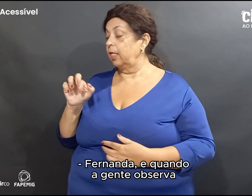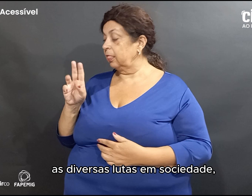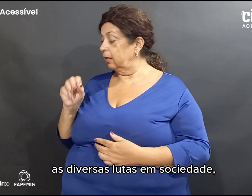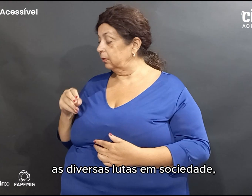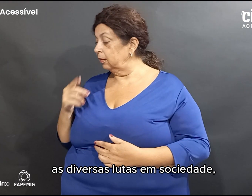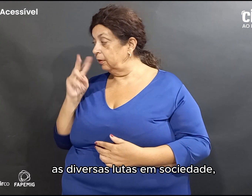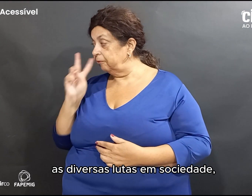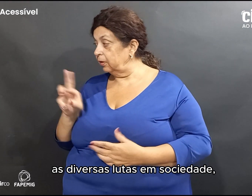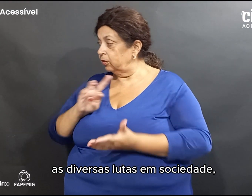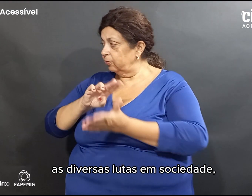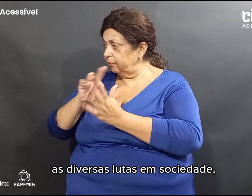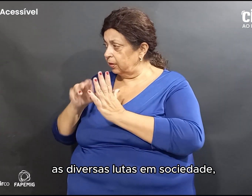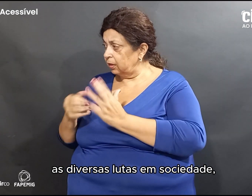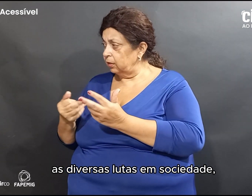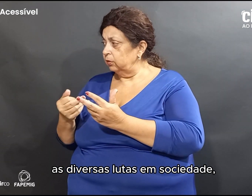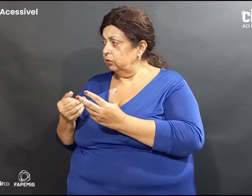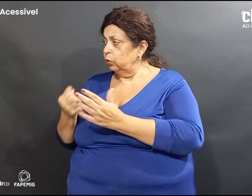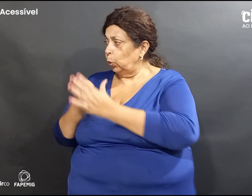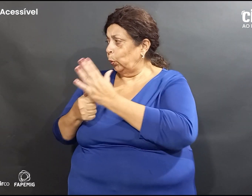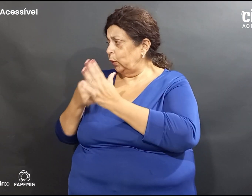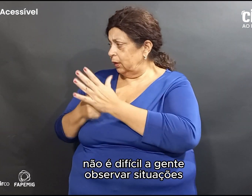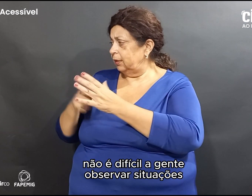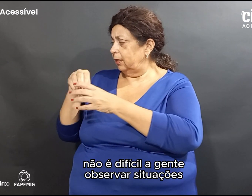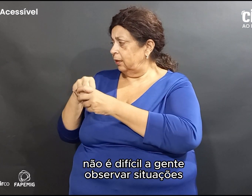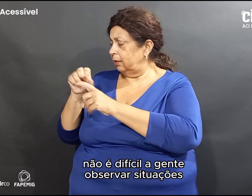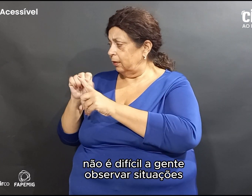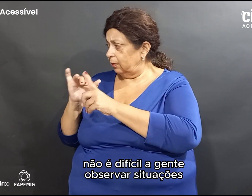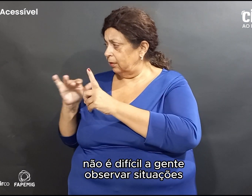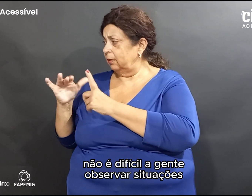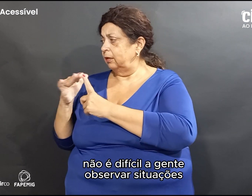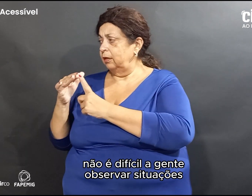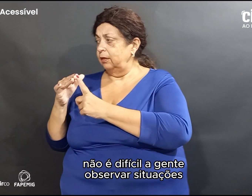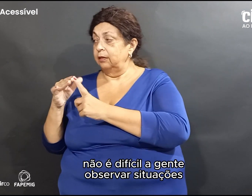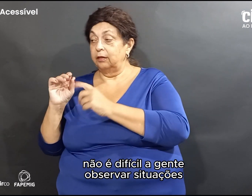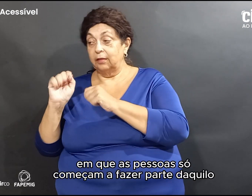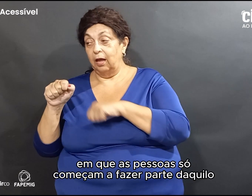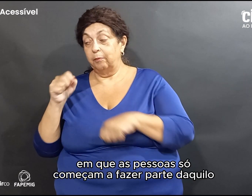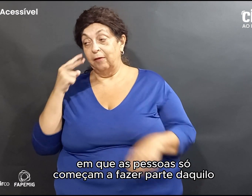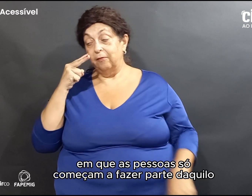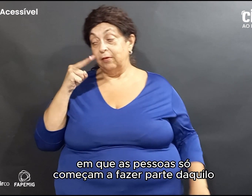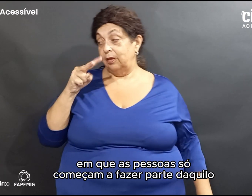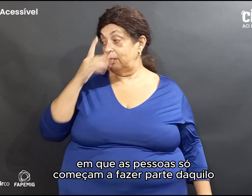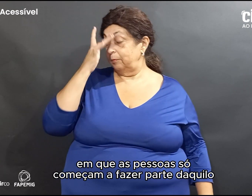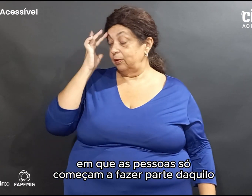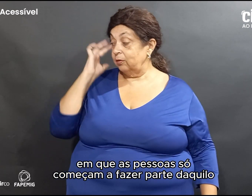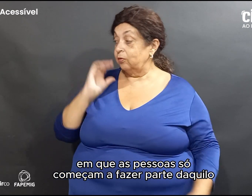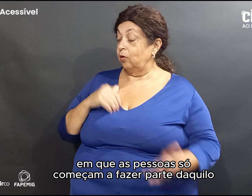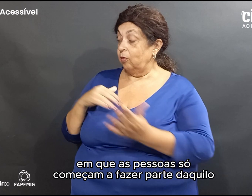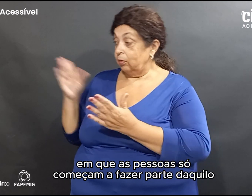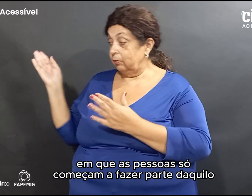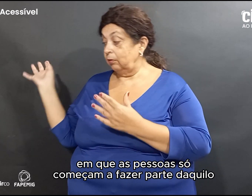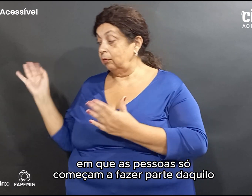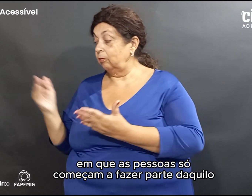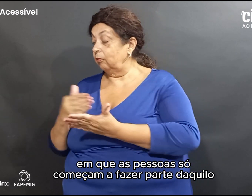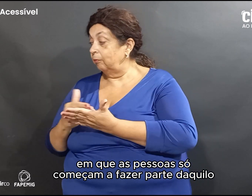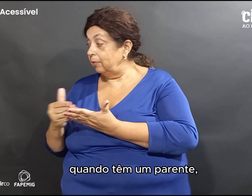as diversas lutas em sociedade, não é difícil a gente observar situações em que as pessoas só começam a fazer parte daquilo quando